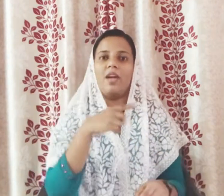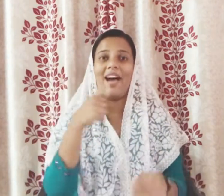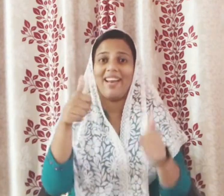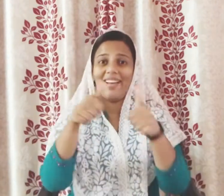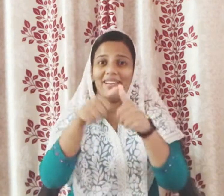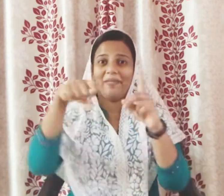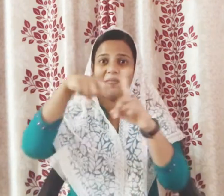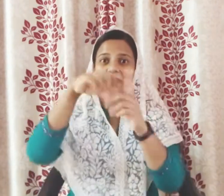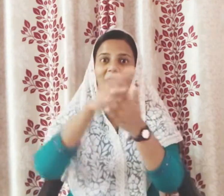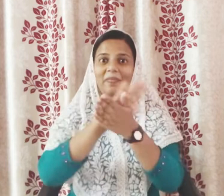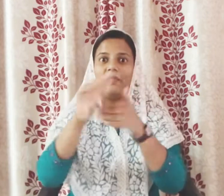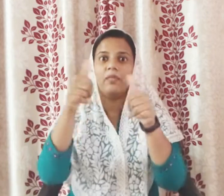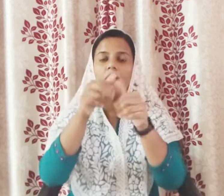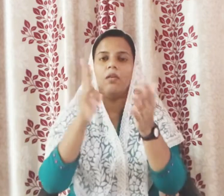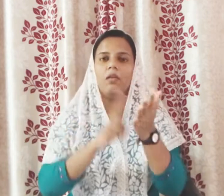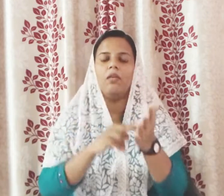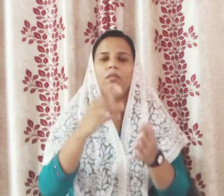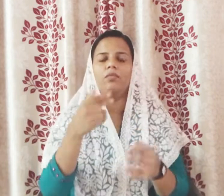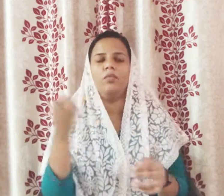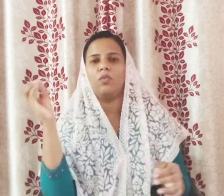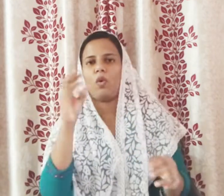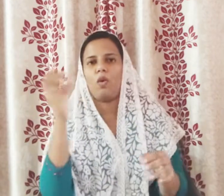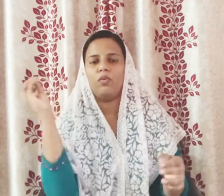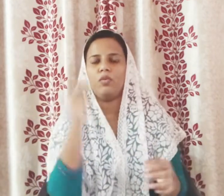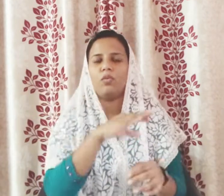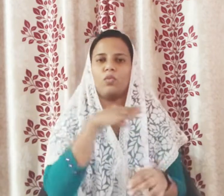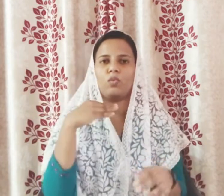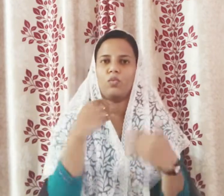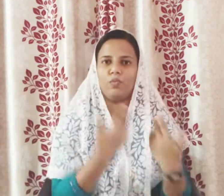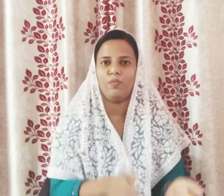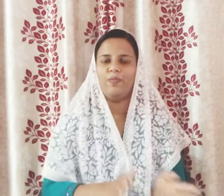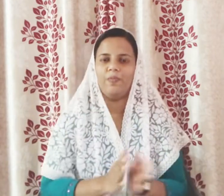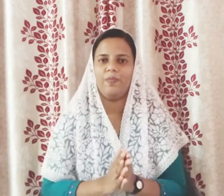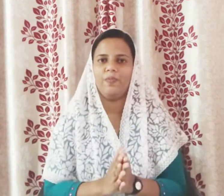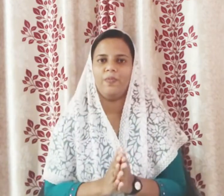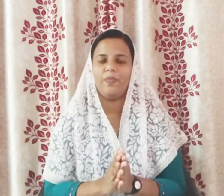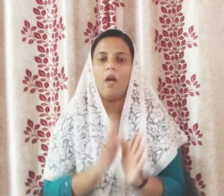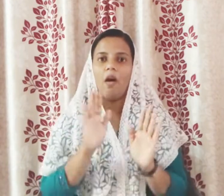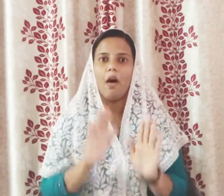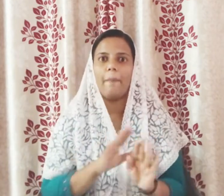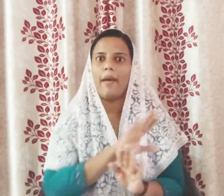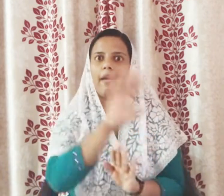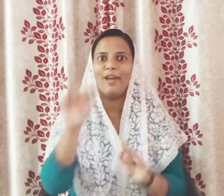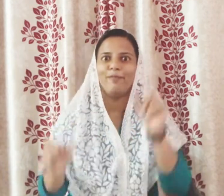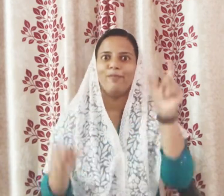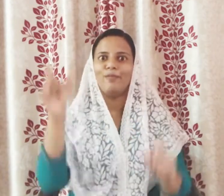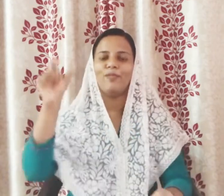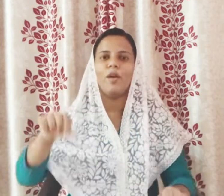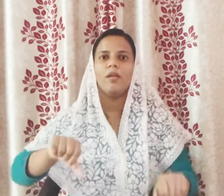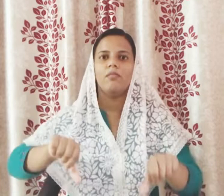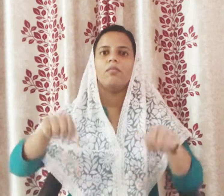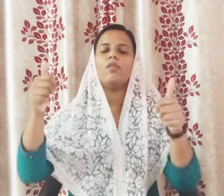സ്തോത്രം. ഇങ്ങോട്ട് നോക്കിയേ, ആഖാൻ പിടിക്കപ്പെട്ടു, ആഖാനെ കല്ലെറിഞ്ഞു കൊന്നു. അതോടെ ജനം വീണ്ടും ജയത്തിലേക്ക്